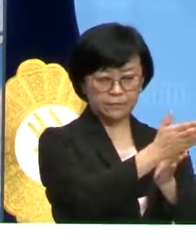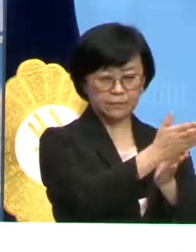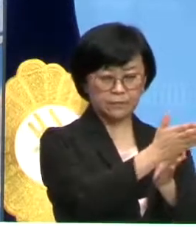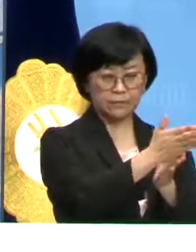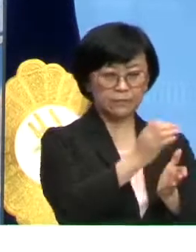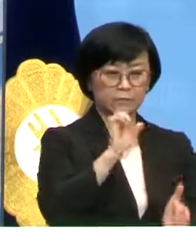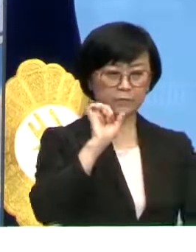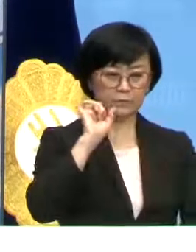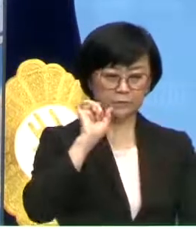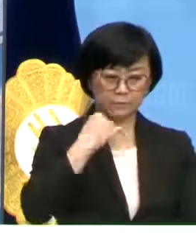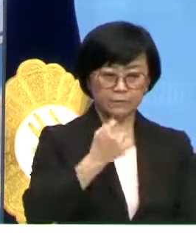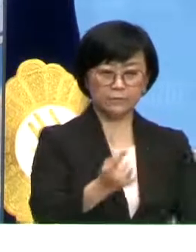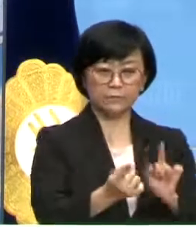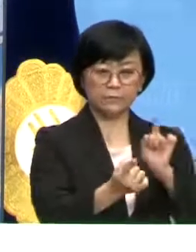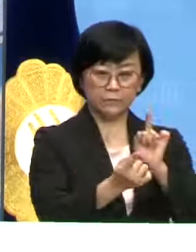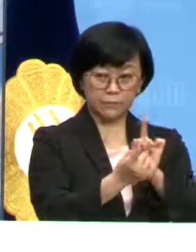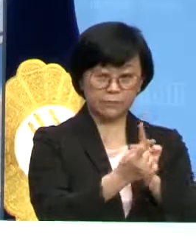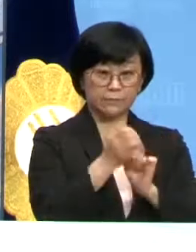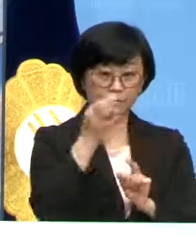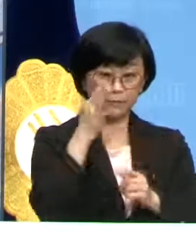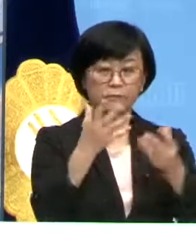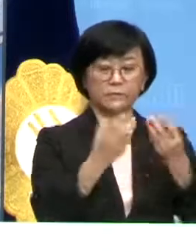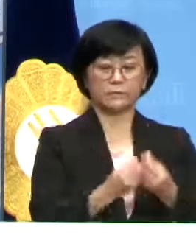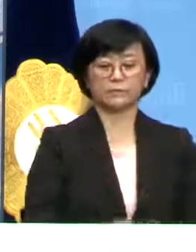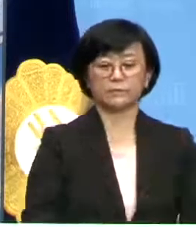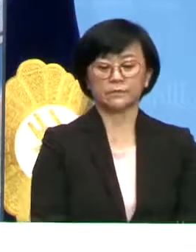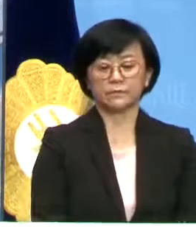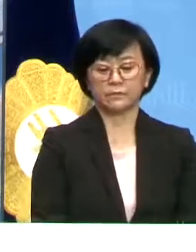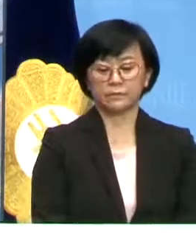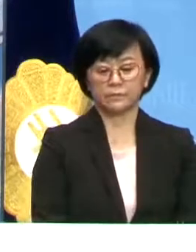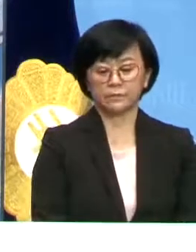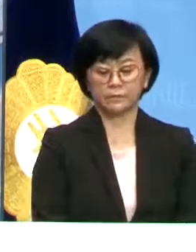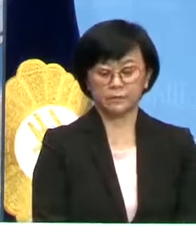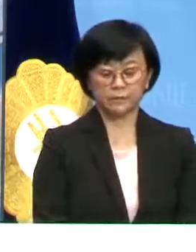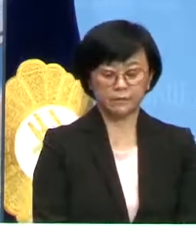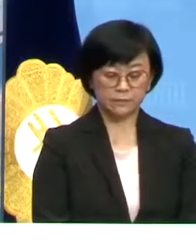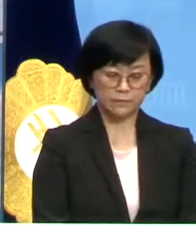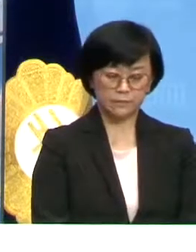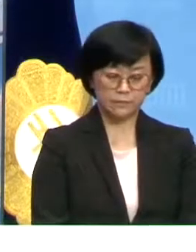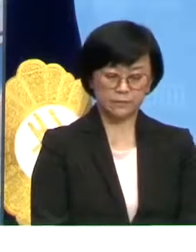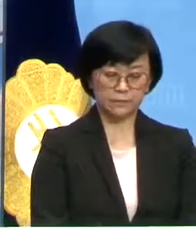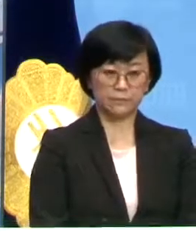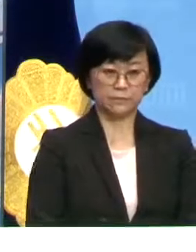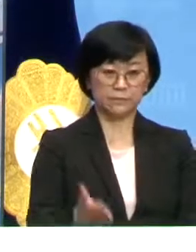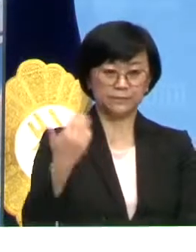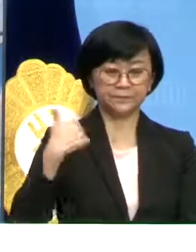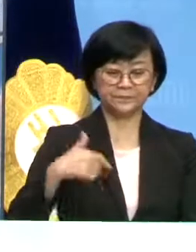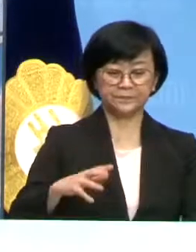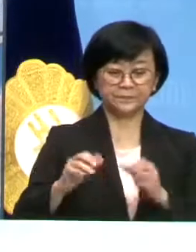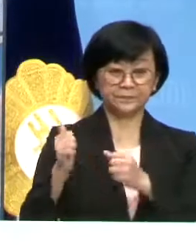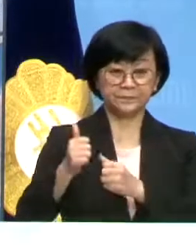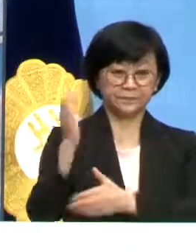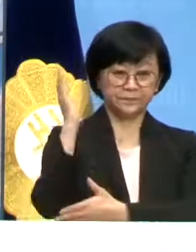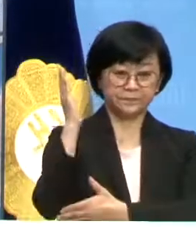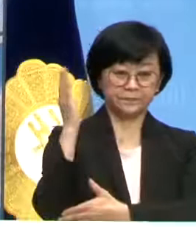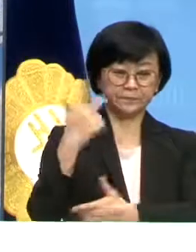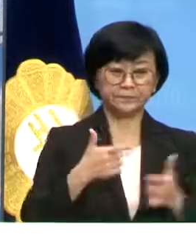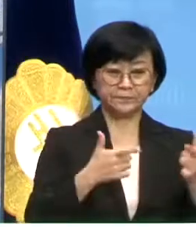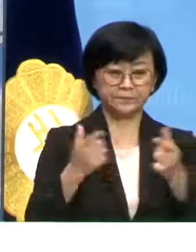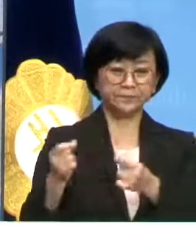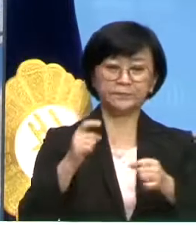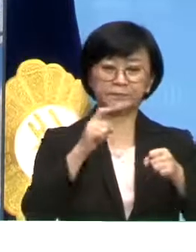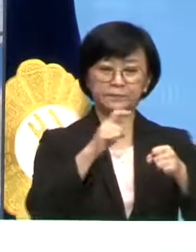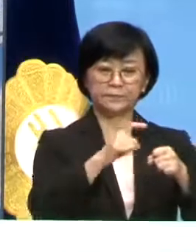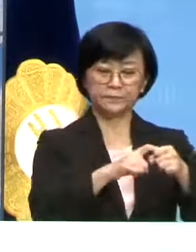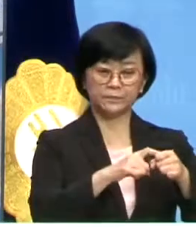난항을 겪고 있는가 라는 것을 안쪽으로 보여주는 거라고 할 수 있을 것 같습니다 아 조금 전에 전 제수의 인도 말씀하셨지만 동일한 취지로